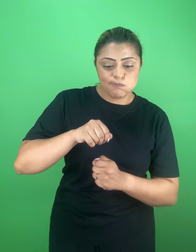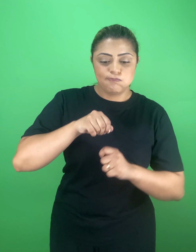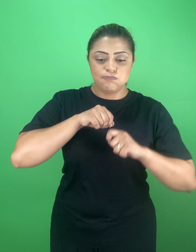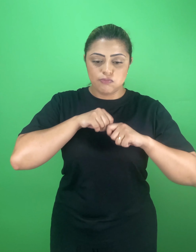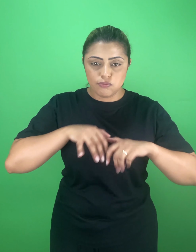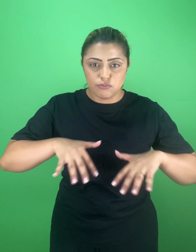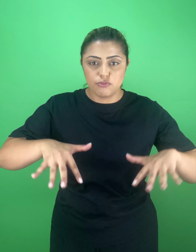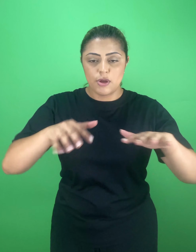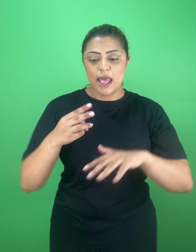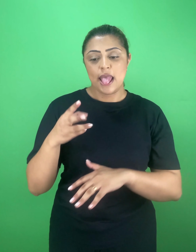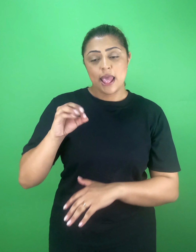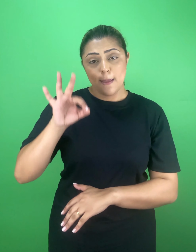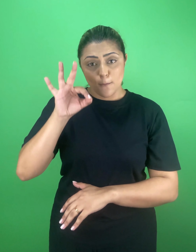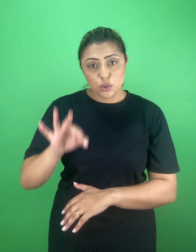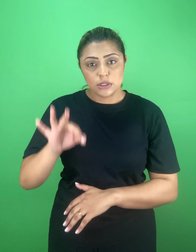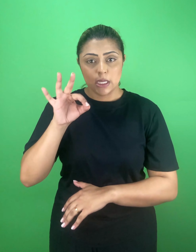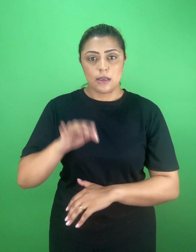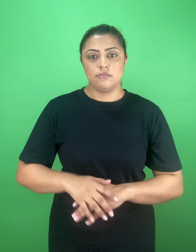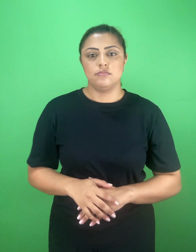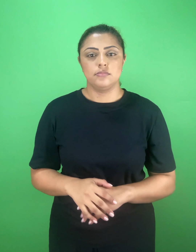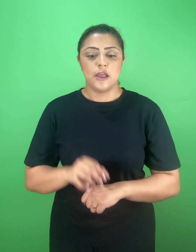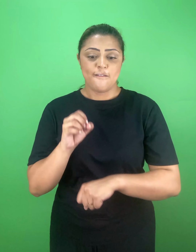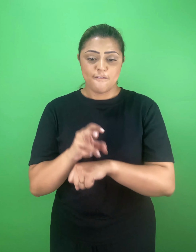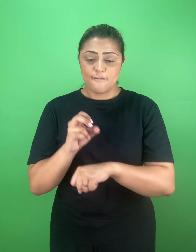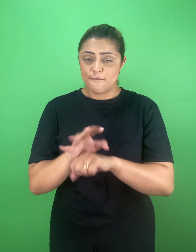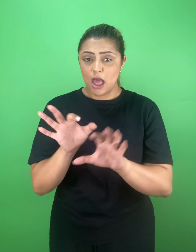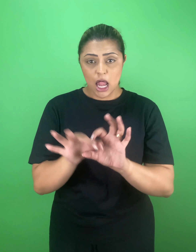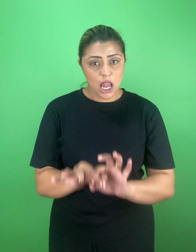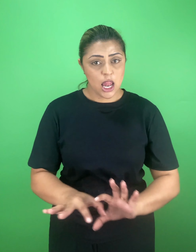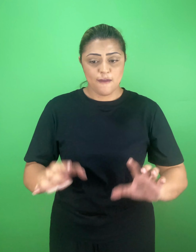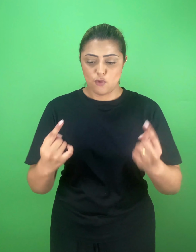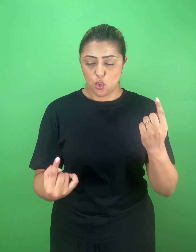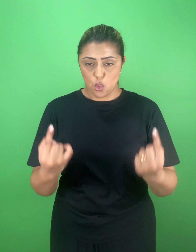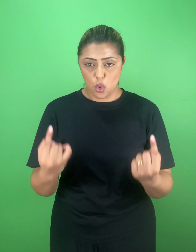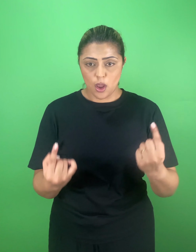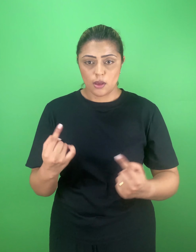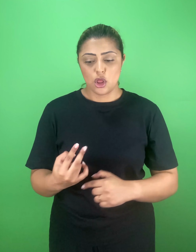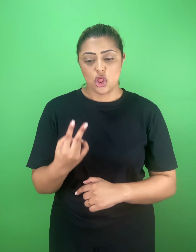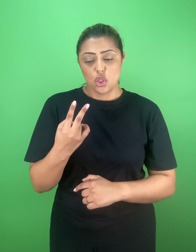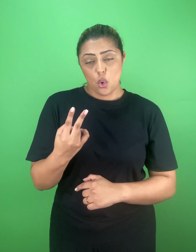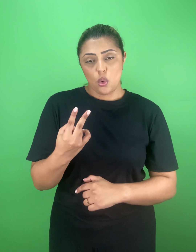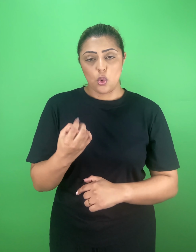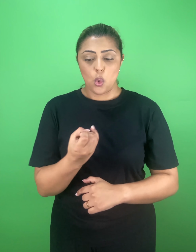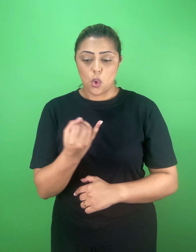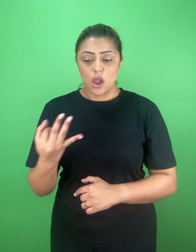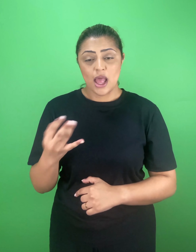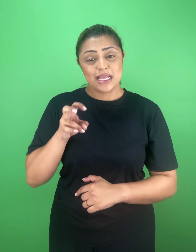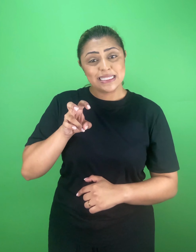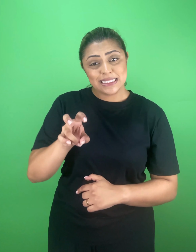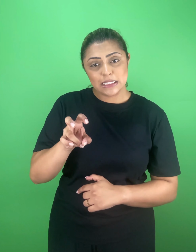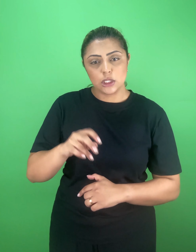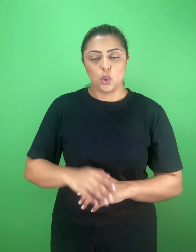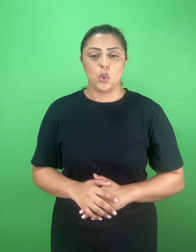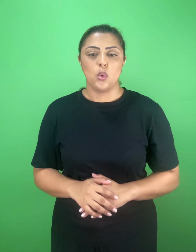1. Ampla concorrência 2. Quantidade 5. Valor 40 mil reais